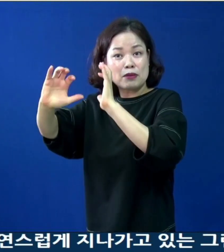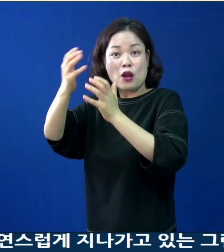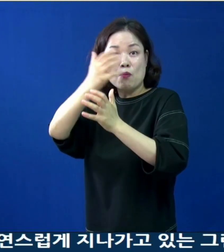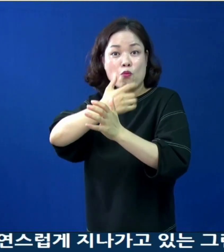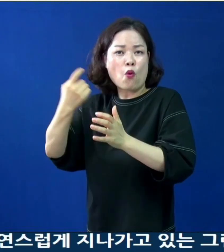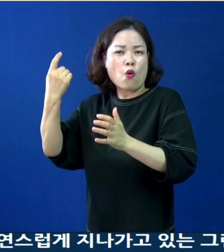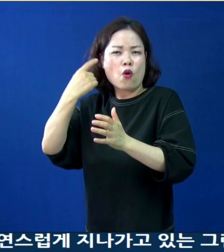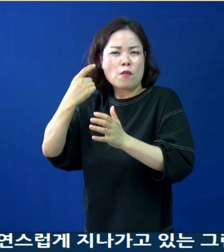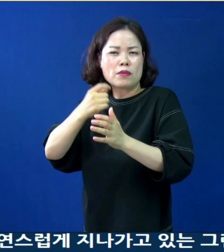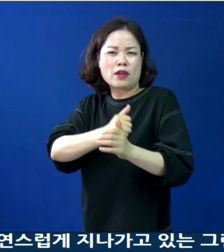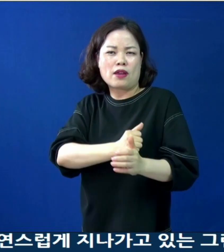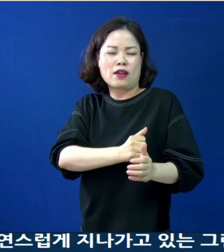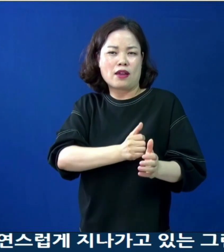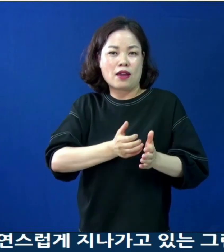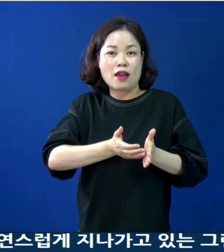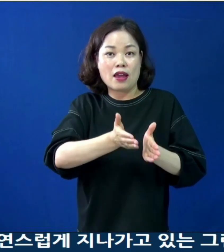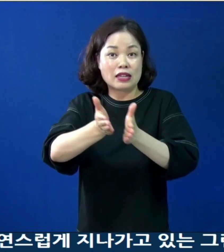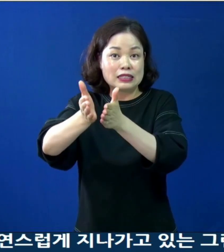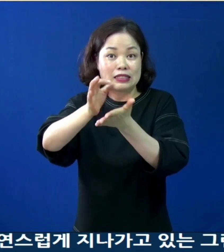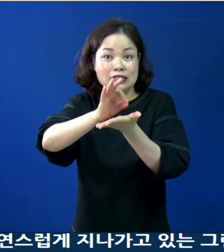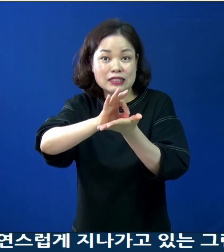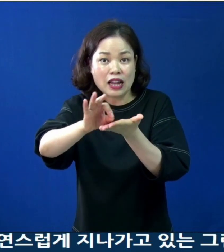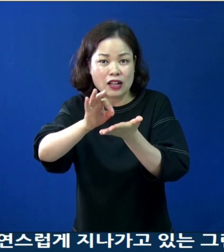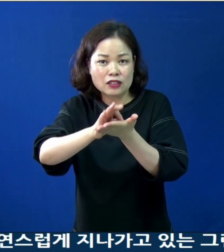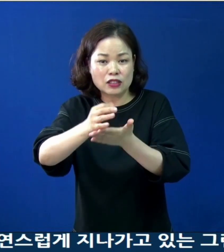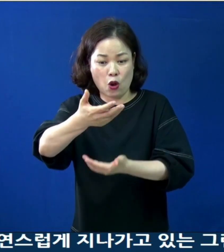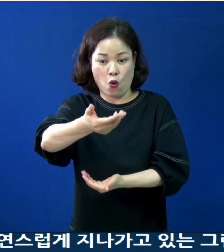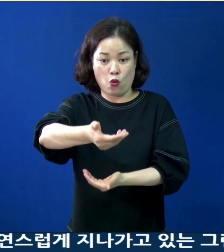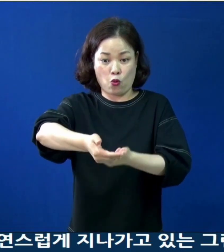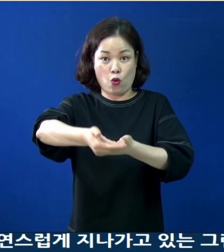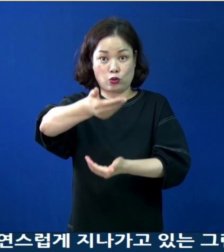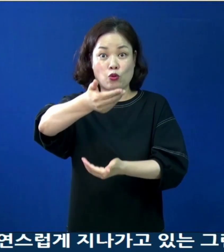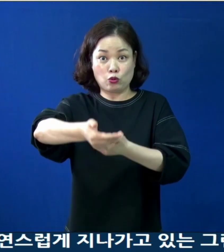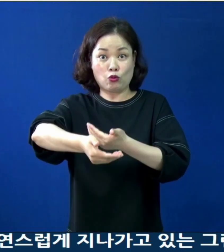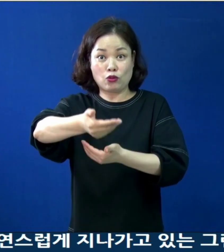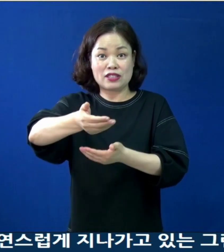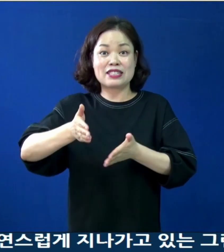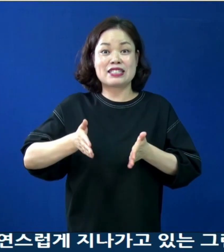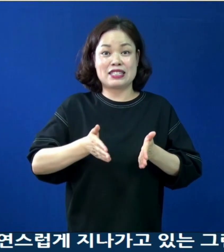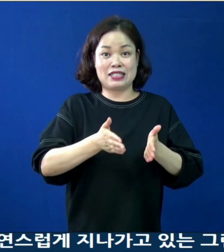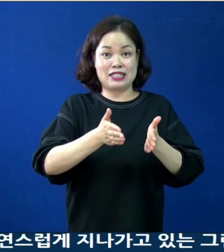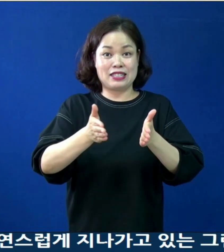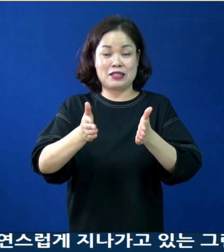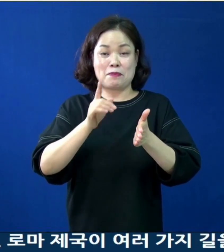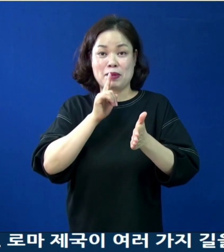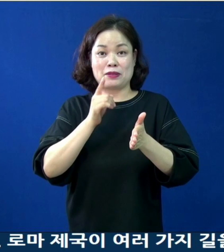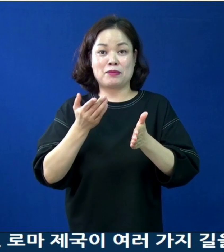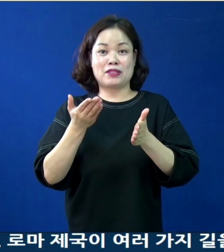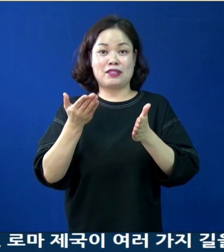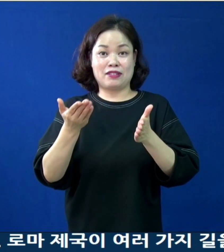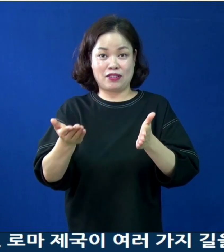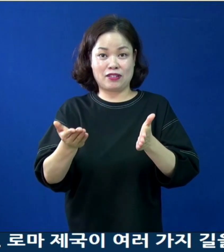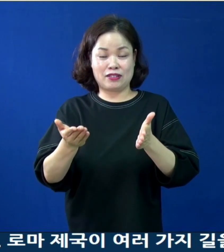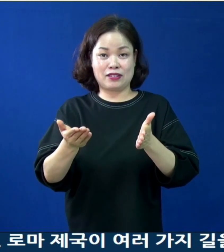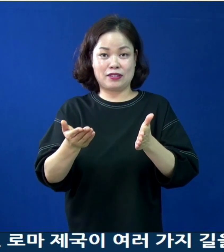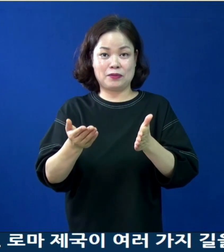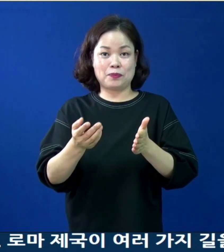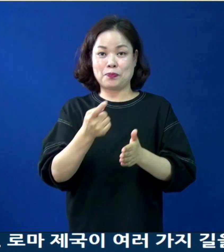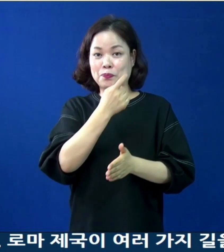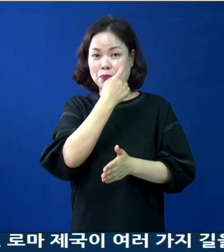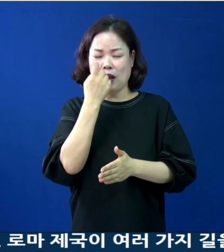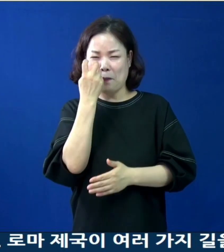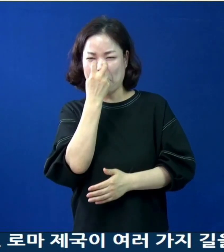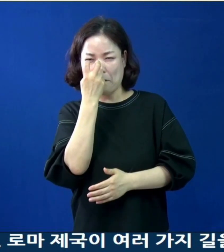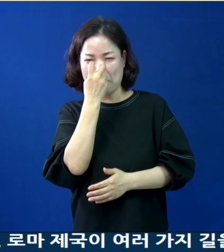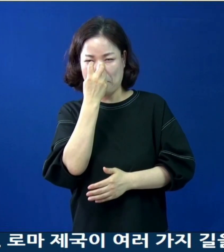복음이 통과하는 그런 이제 그 고속도로로 삼았다, 이런 그 말씀드렸던 내용을 여기서 한번 검증할 수